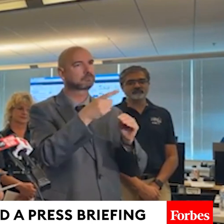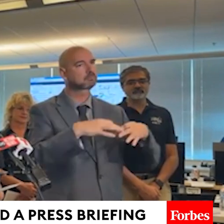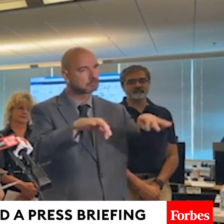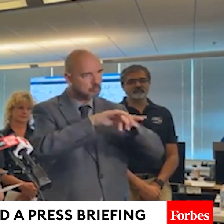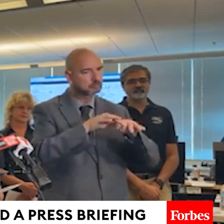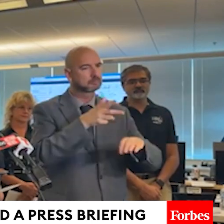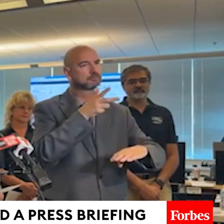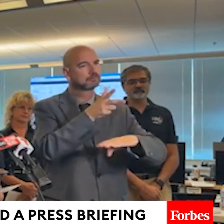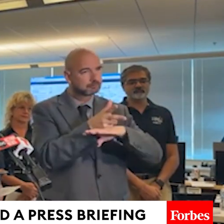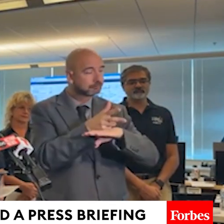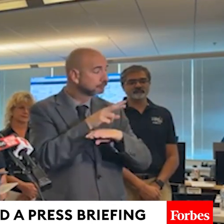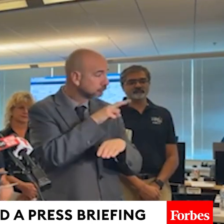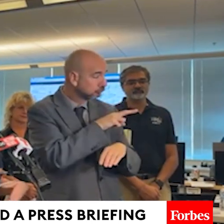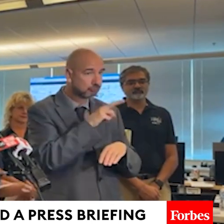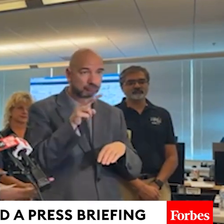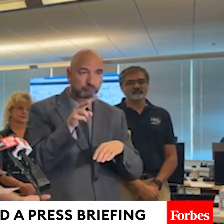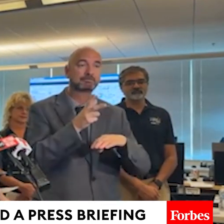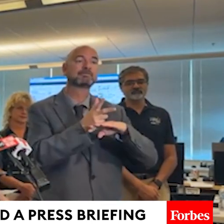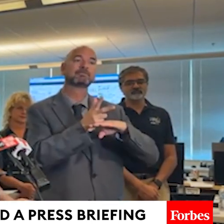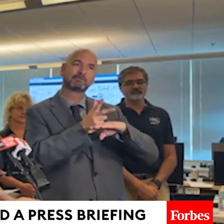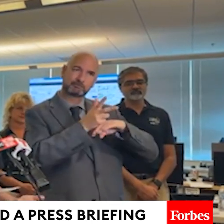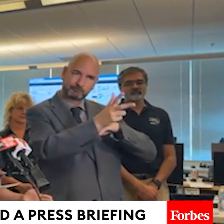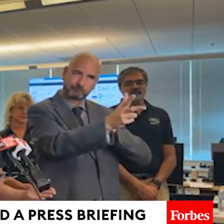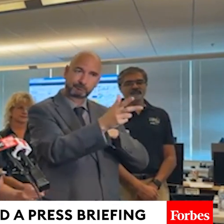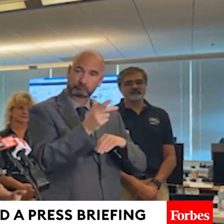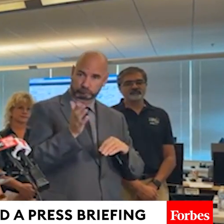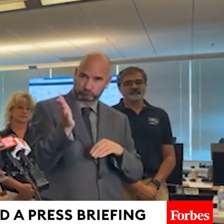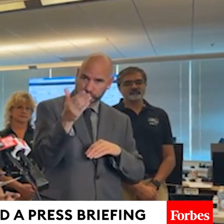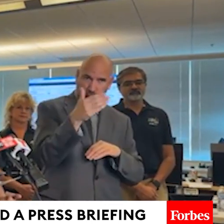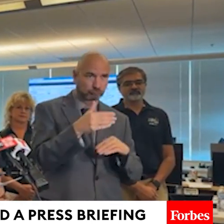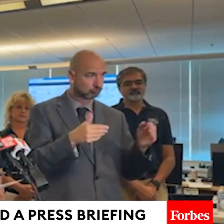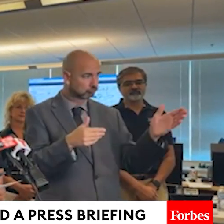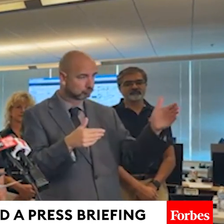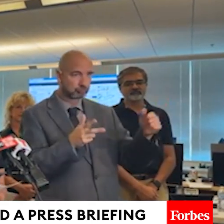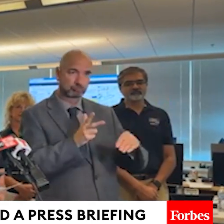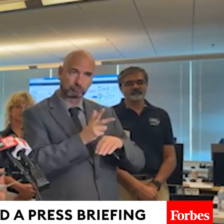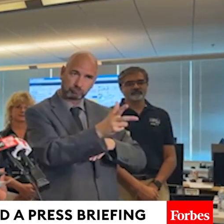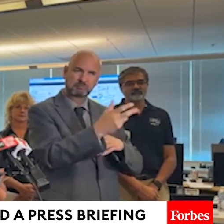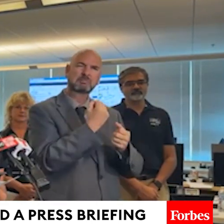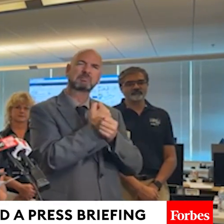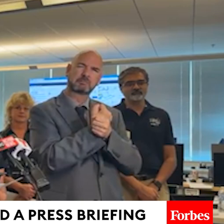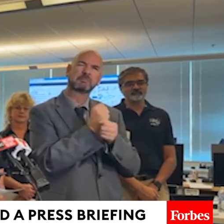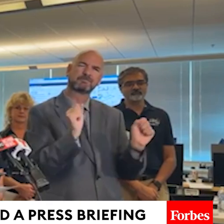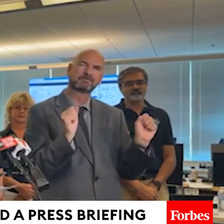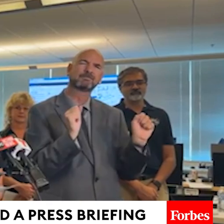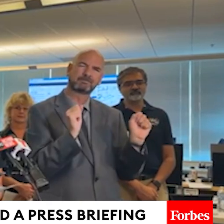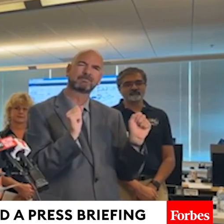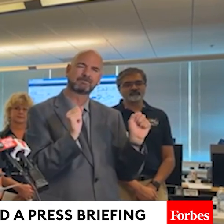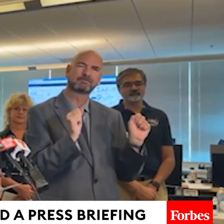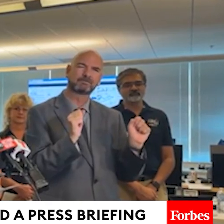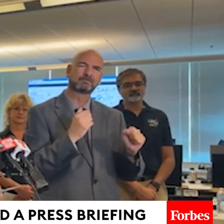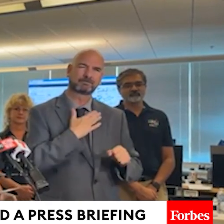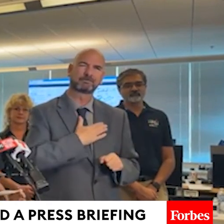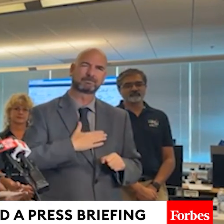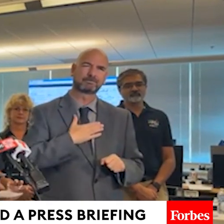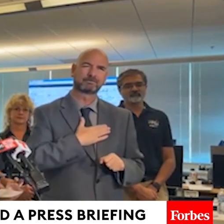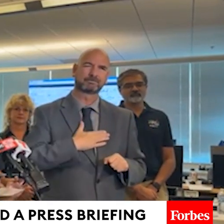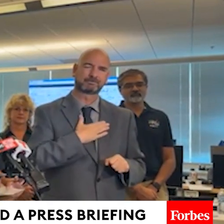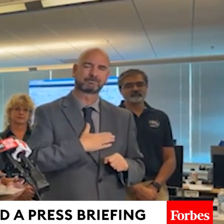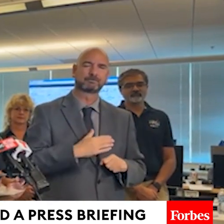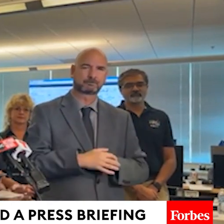y cederle el paso al otro vehículo a medida que va llegando y ver quién le corresponde.